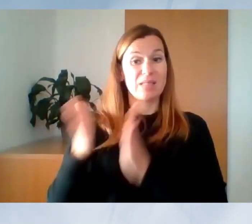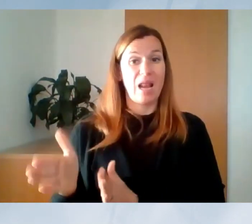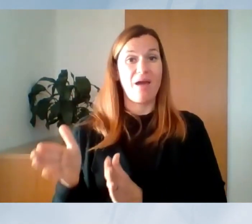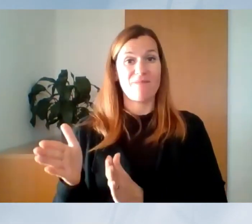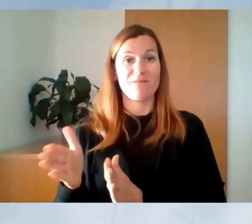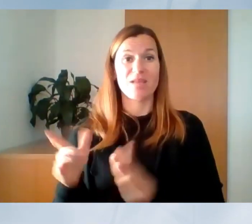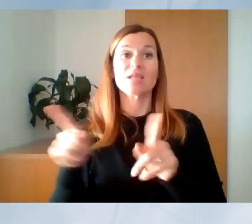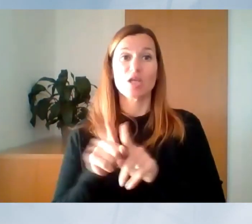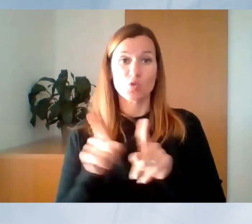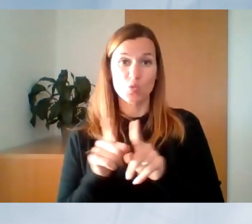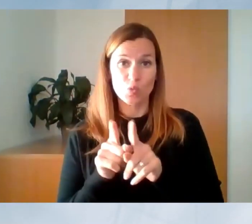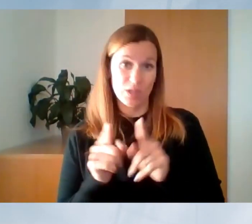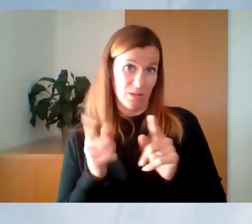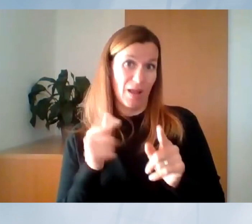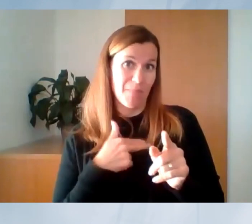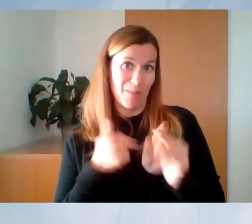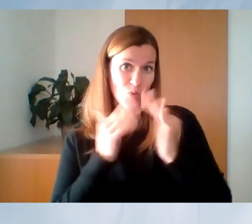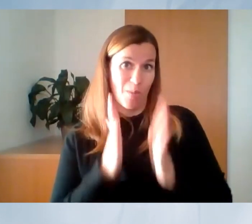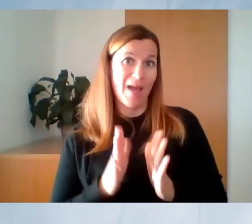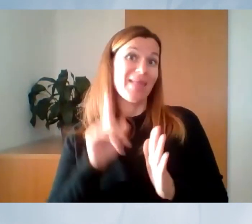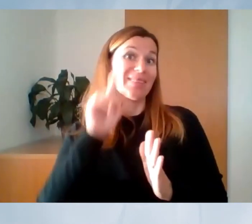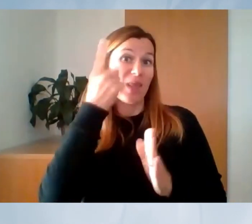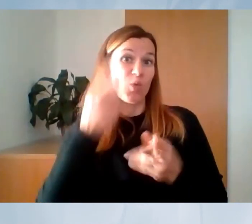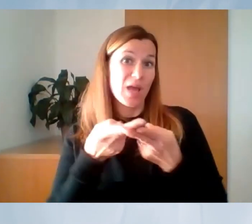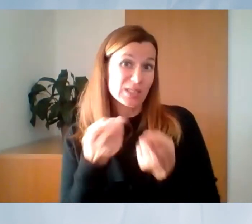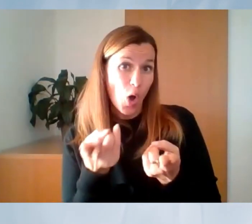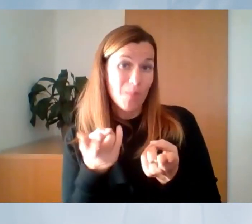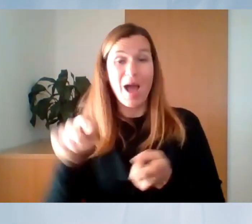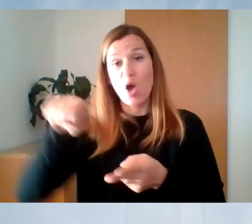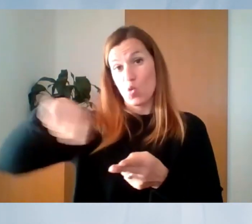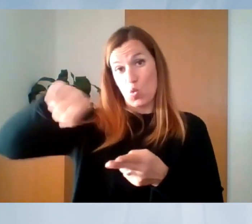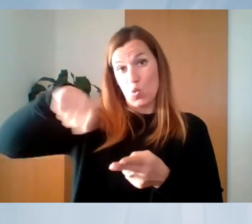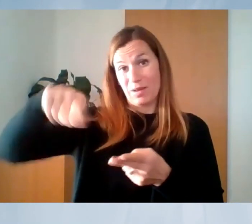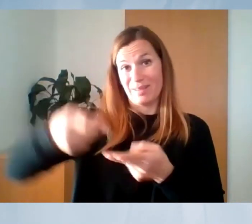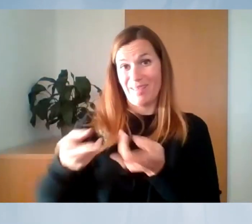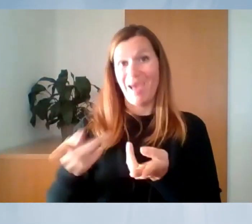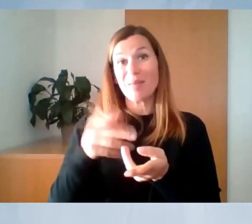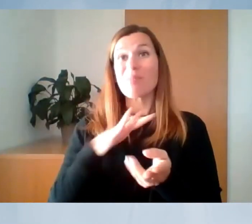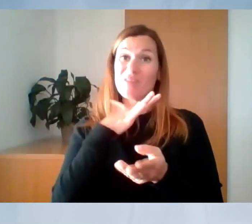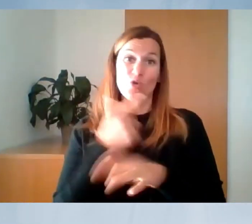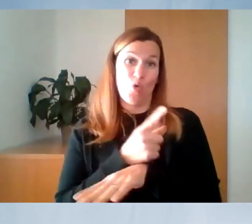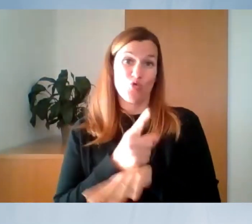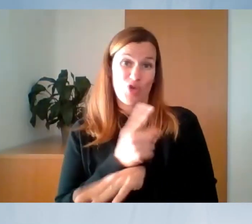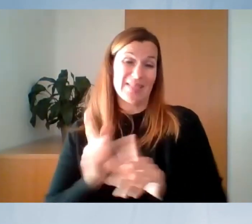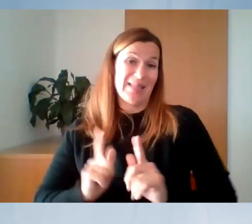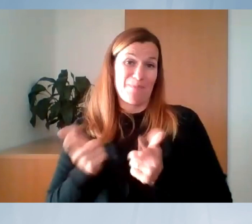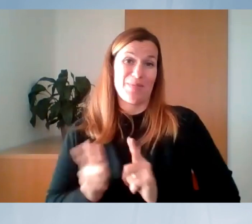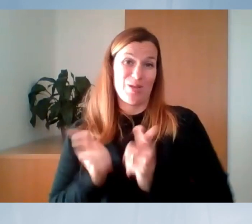Zraven njega druga stvar, ki jo imamo doma, je dnevna soba in kuhinja. Tam se pa veliko